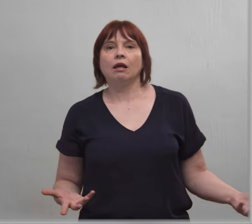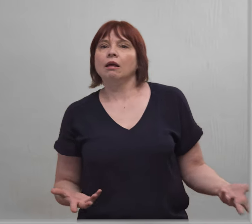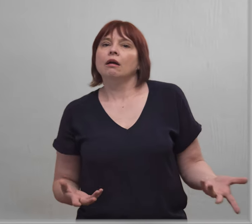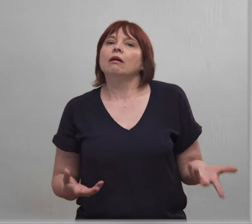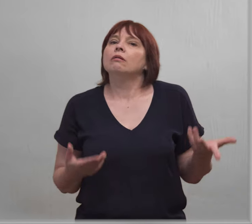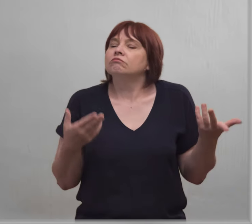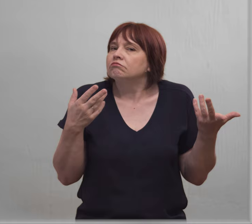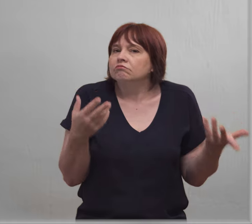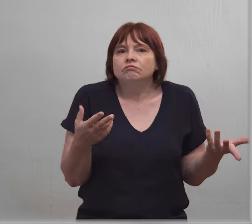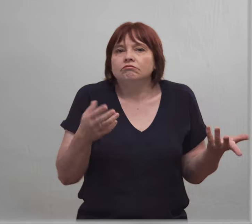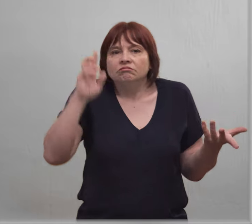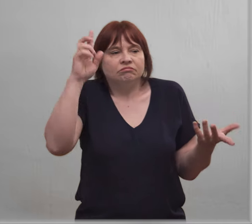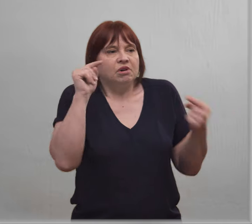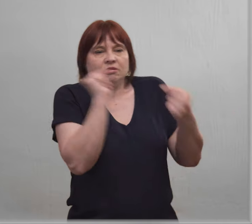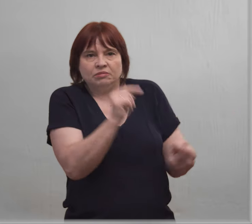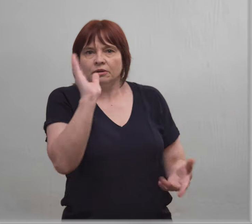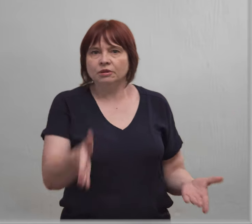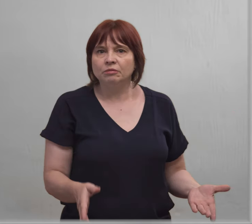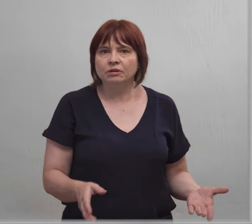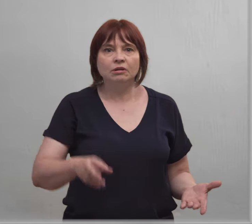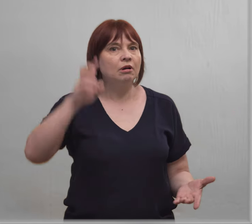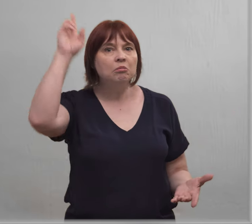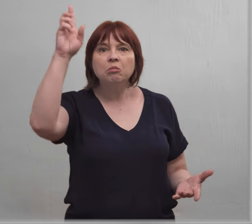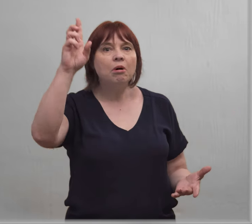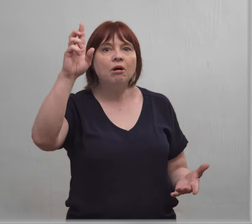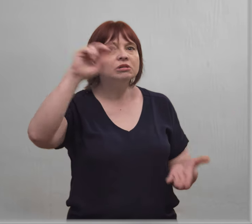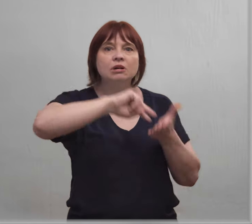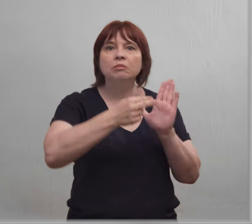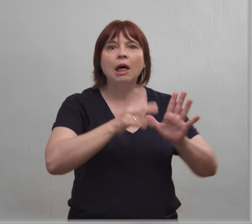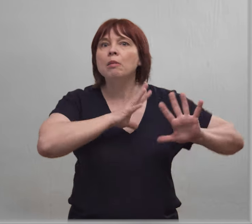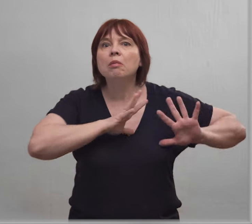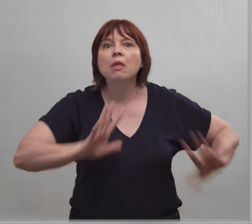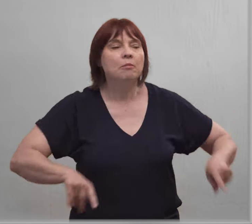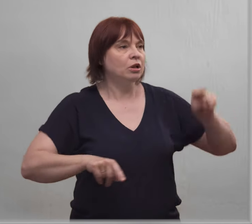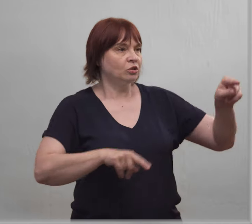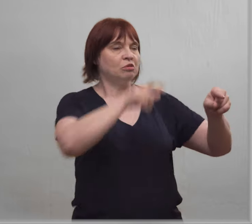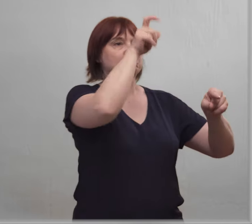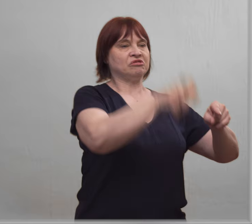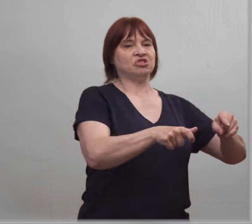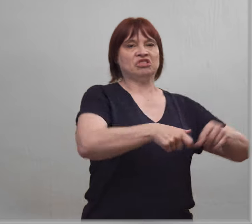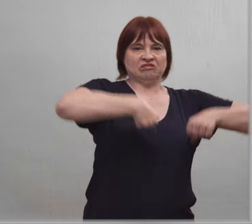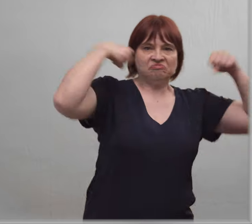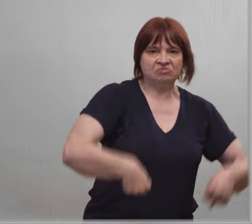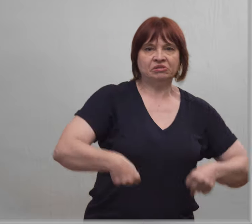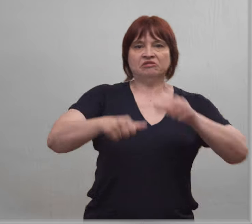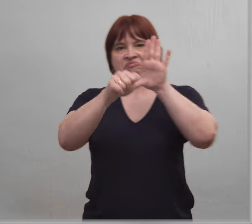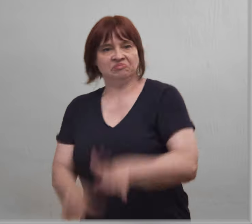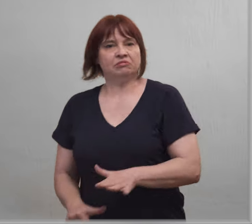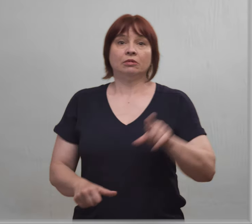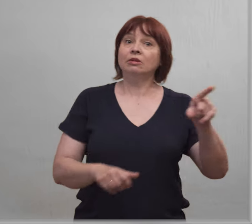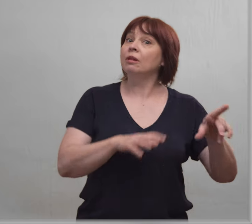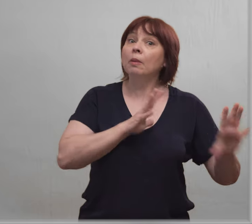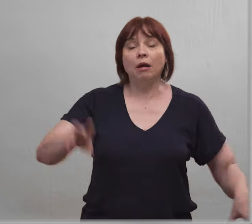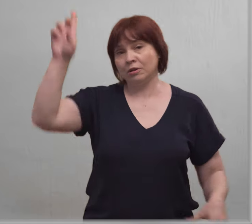Бог никогда человеку не давал власть господствовать над другим человеком. Давлеть,